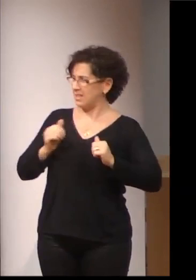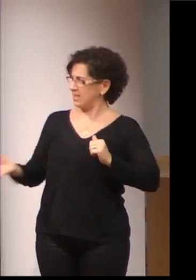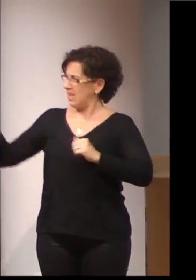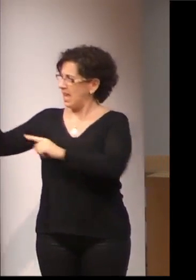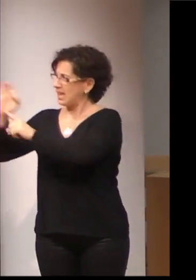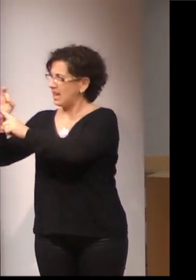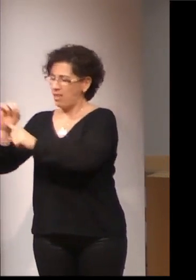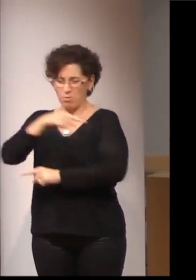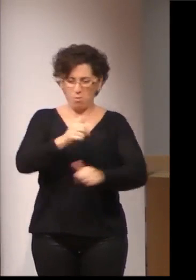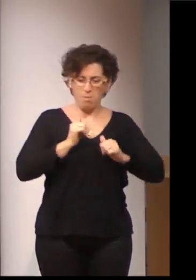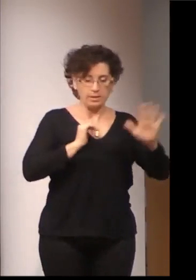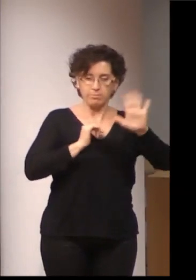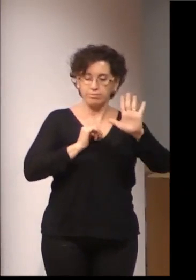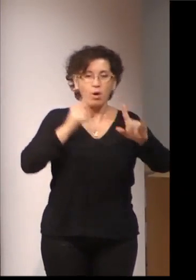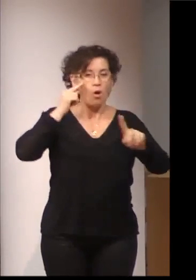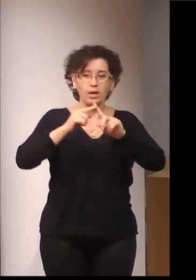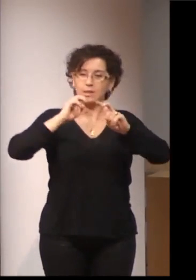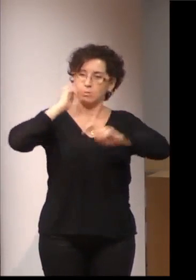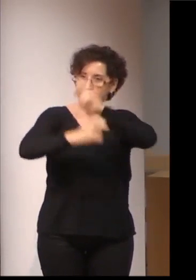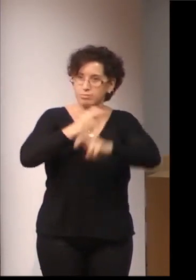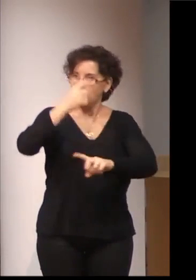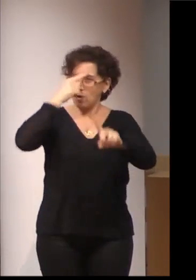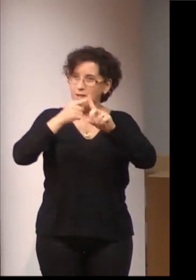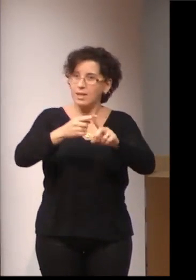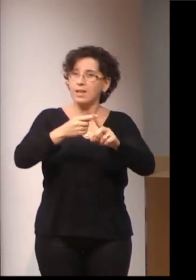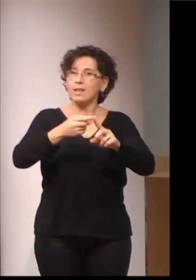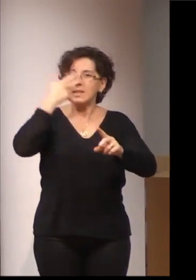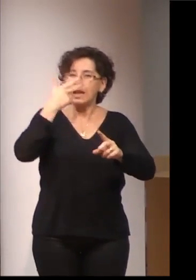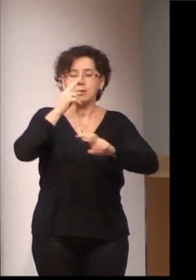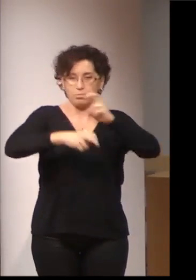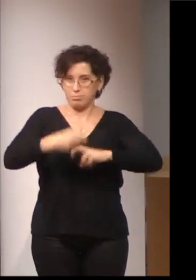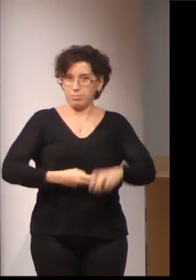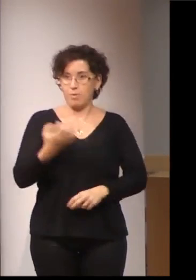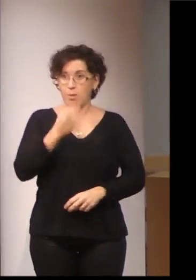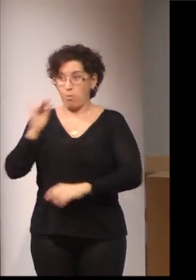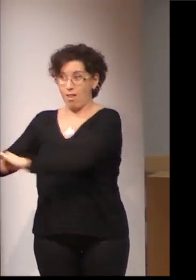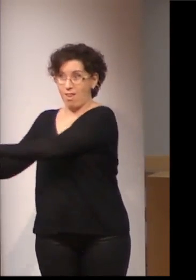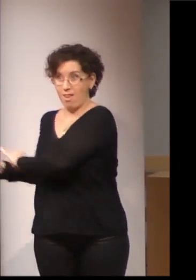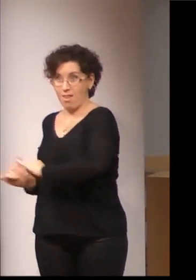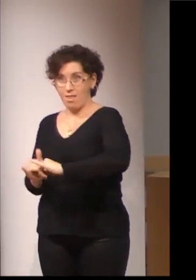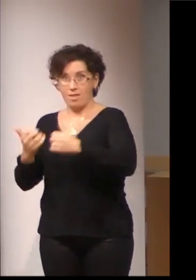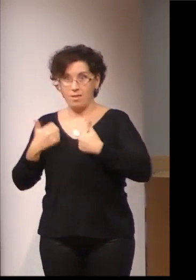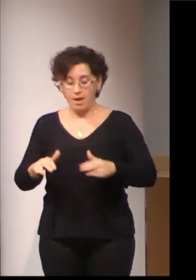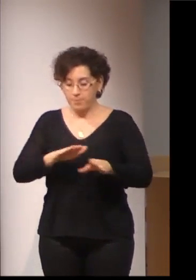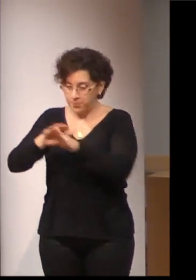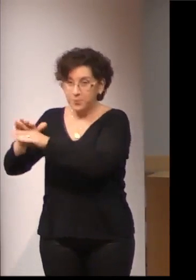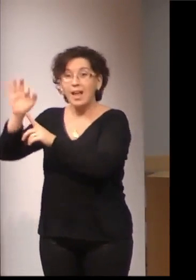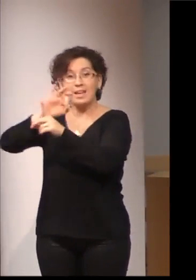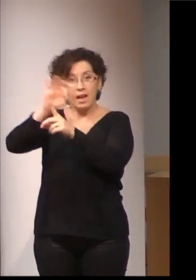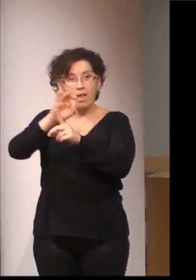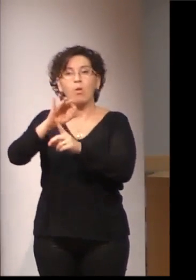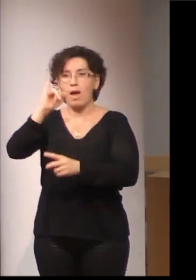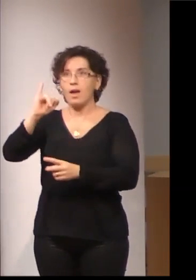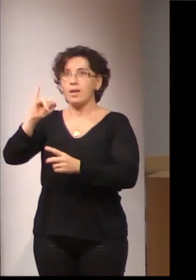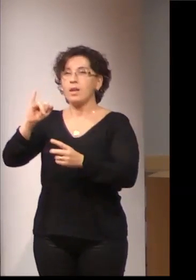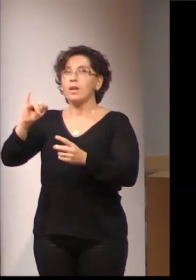los objetivos y los intereses de ese máster. En cuanto a grado, pues la Universidad de Valladolid tiene la asignatura optativa